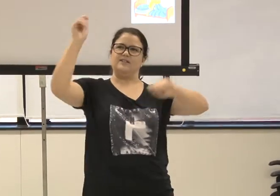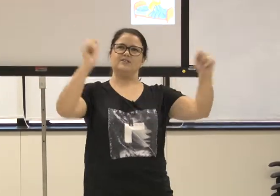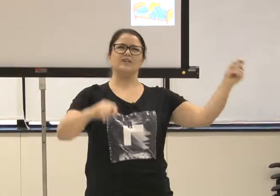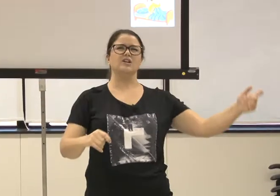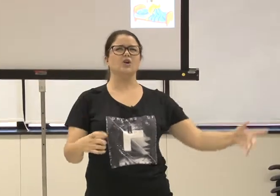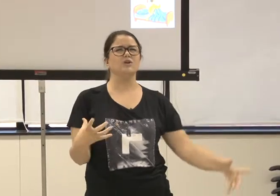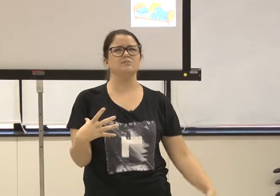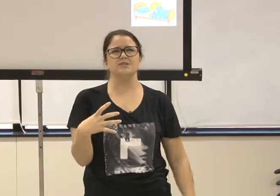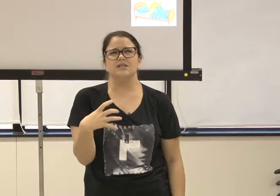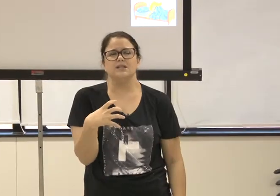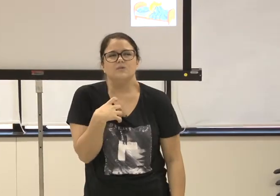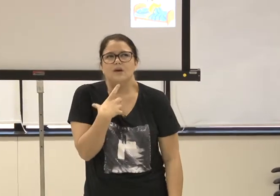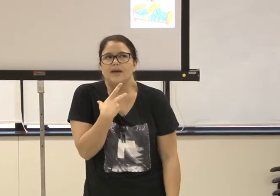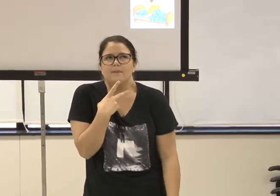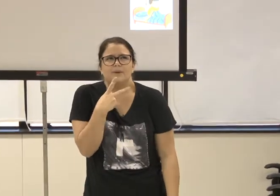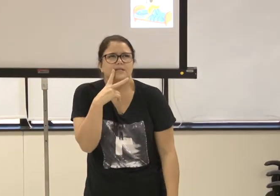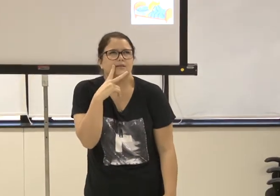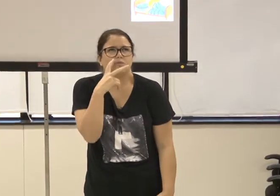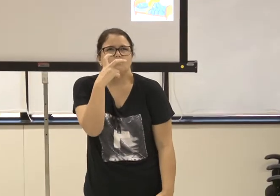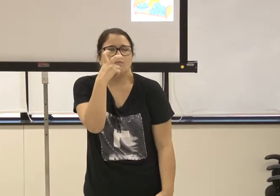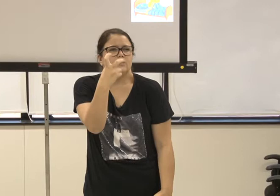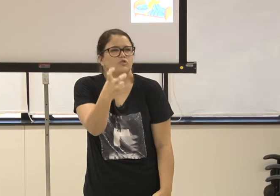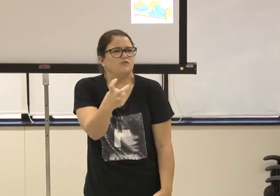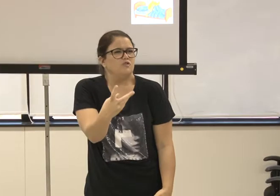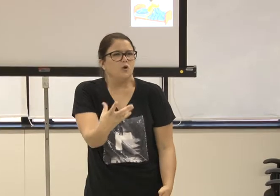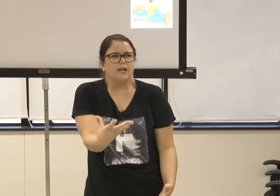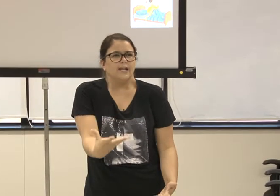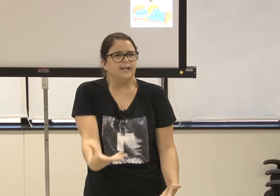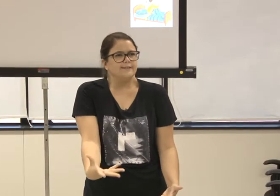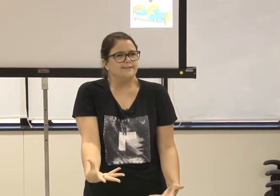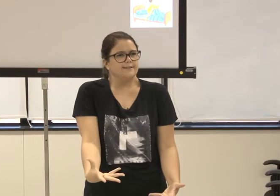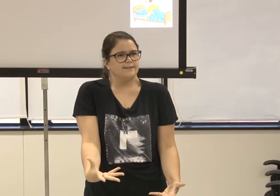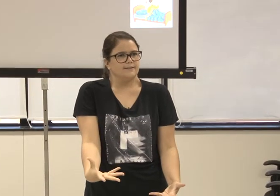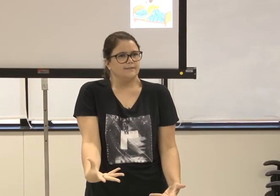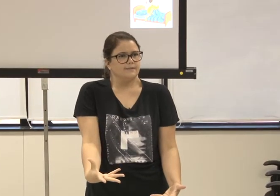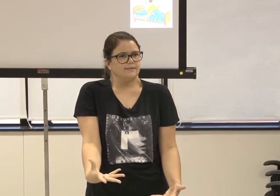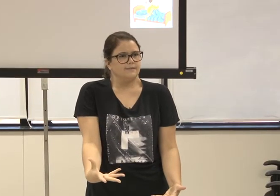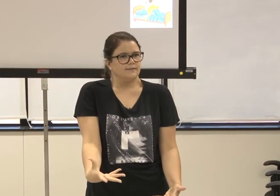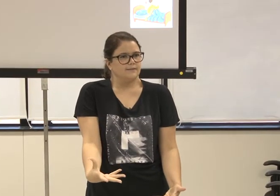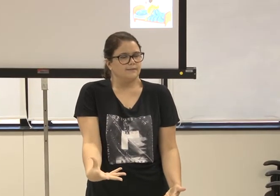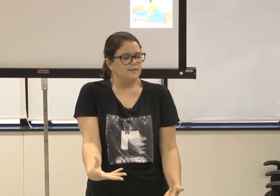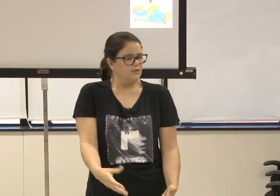o quê, nossa, mas aquilo representa um momento de violência. E eu assim...